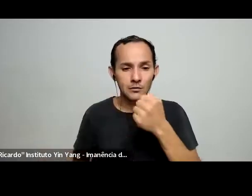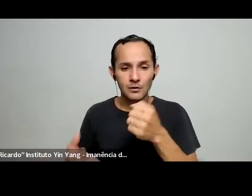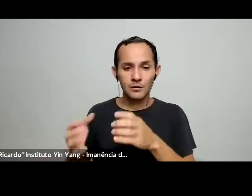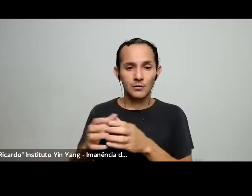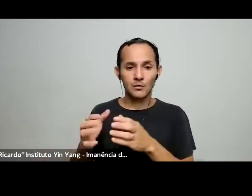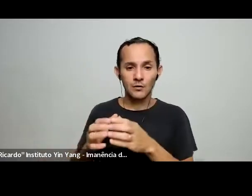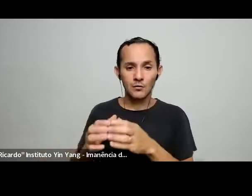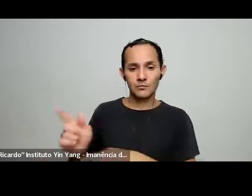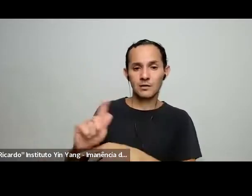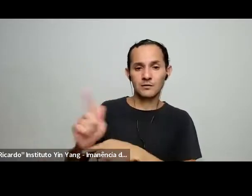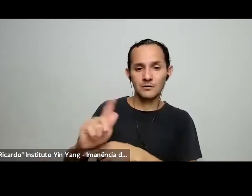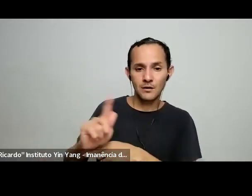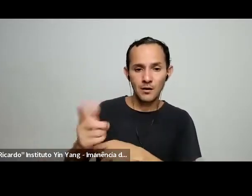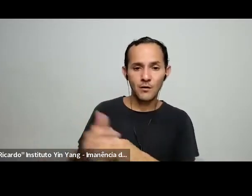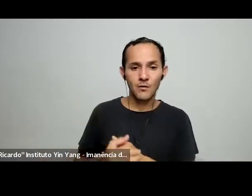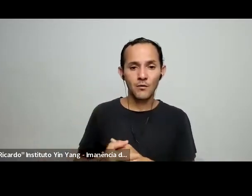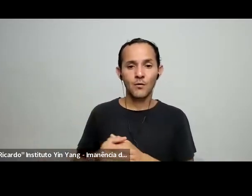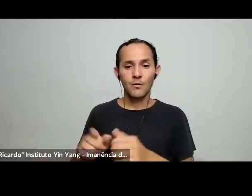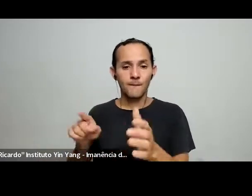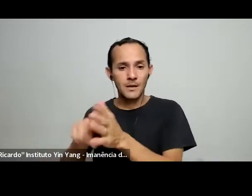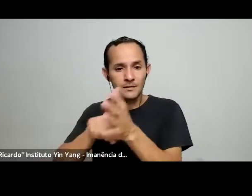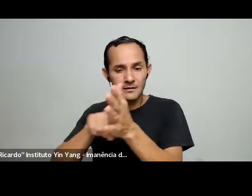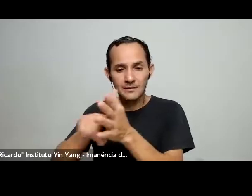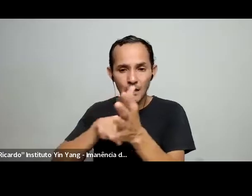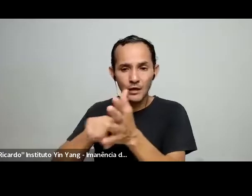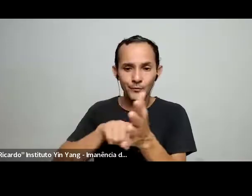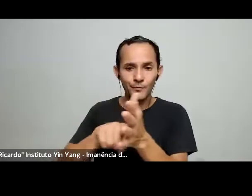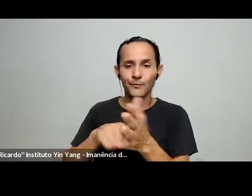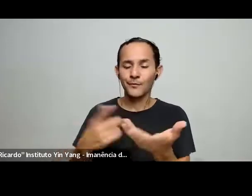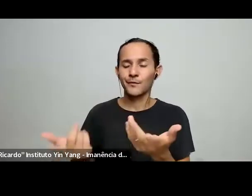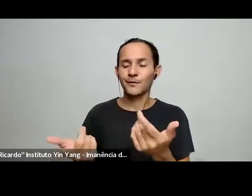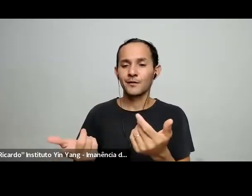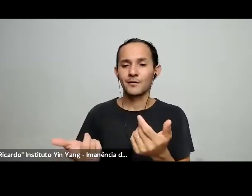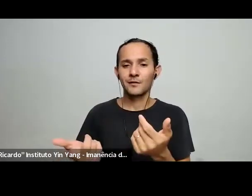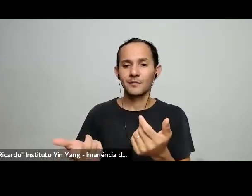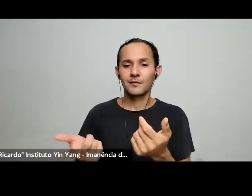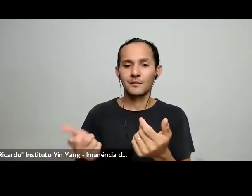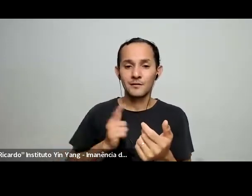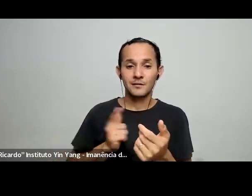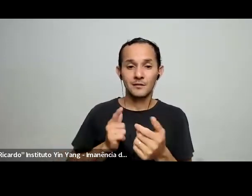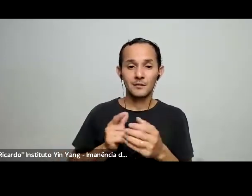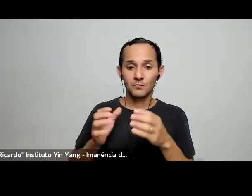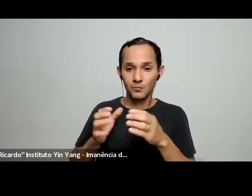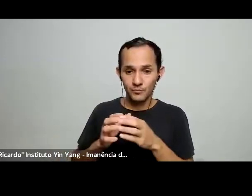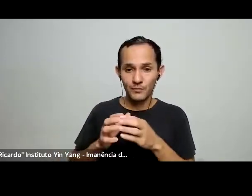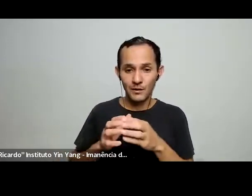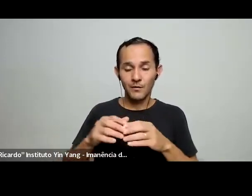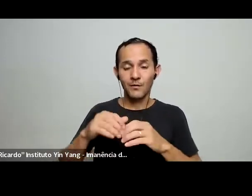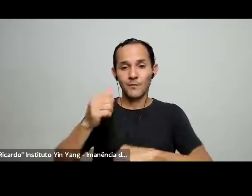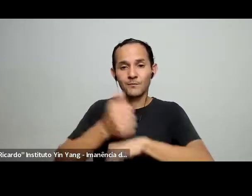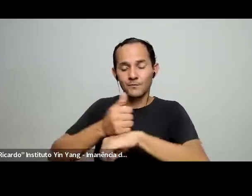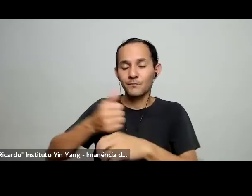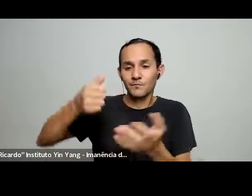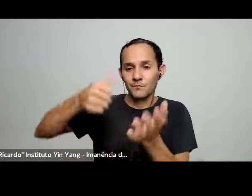de gestão, pesquisadores, enfim, tem um core e depois pesquisadores associados